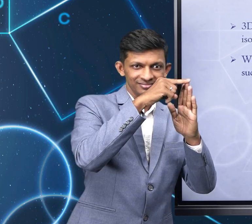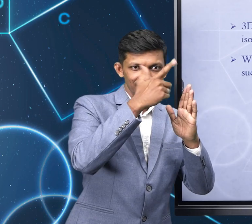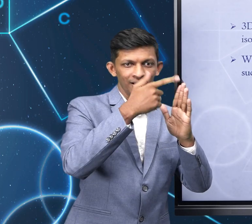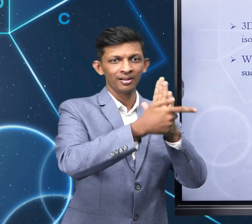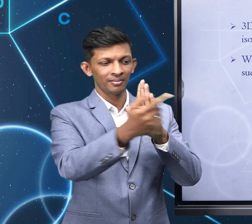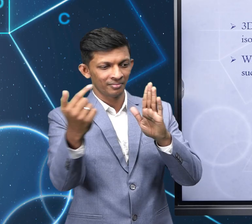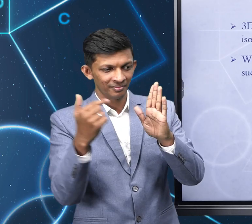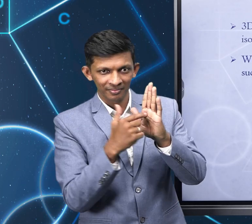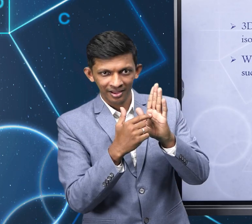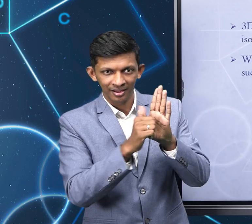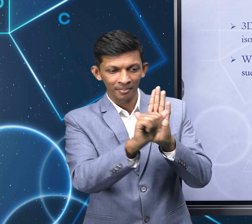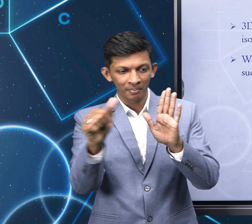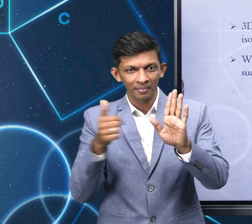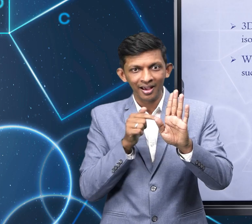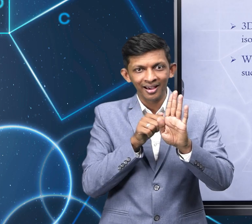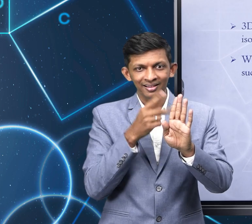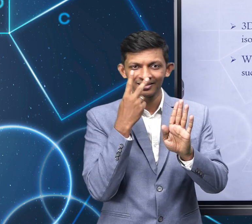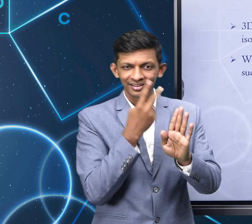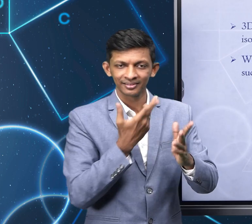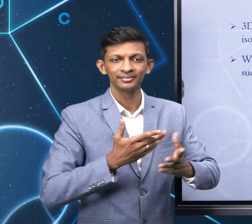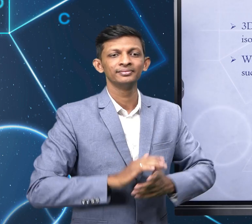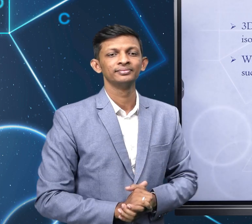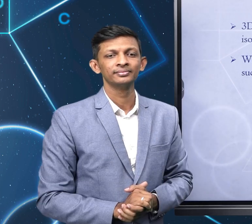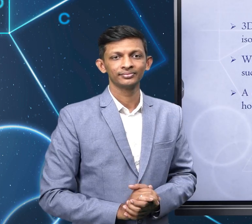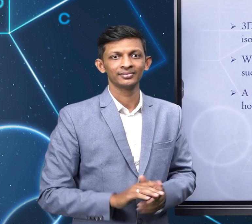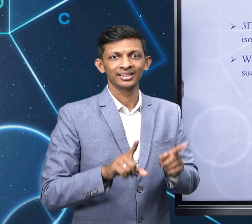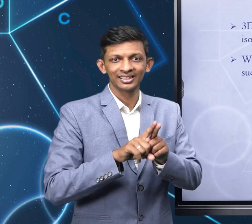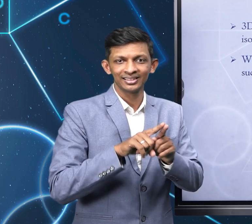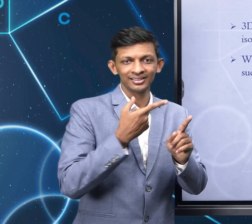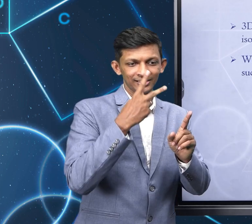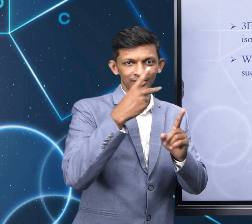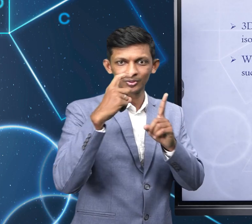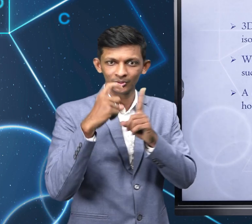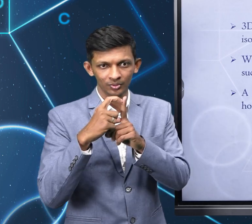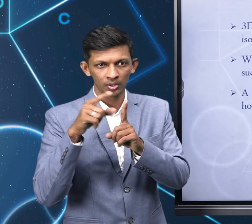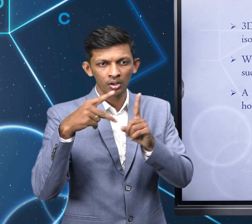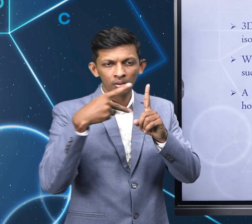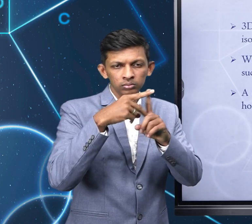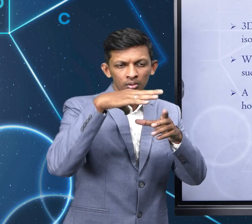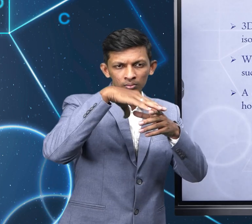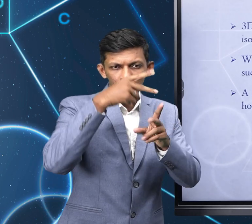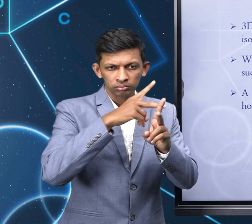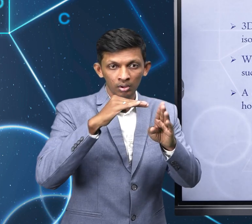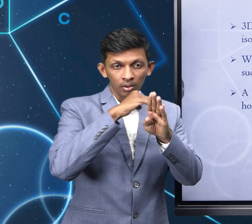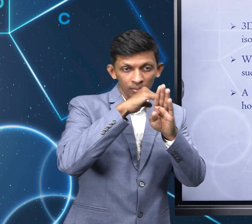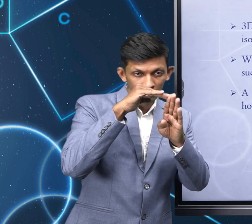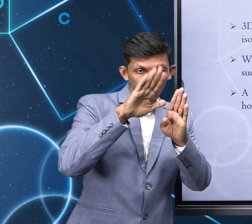समोरची आणि बाजूची वेगवेगळी दृश्य आपल्याला दिसतात. क्रॉस सेक्शन म्हणजे जेव्हा आपण 3D ऑब्जेक्टला आडव्या किंवा